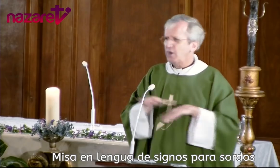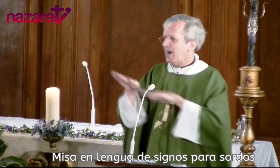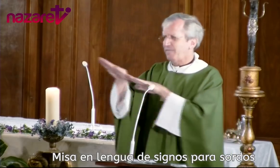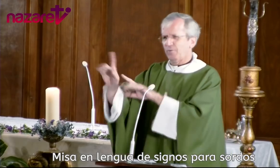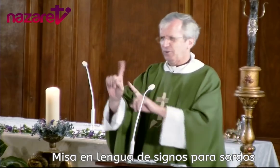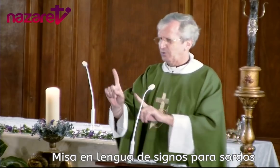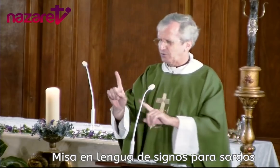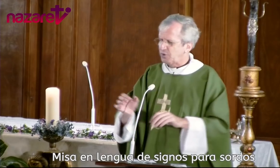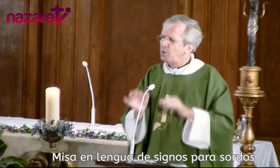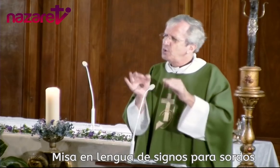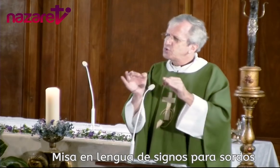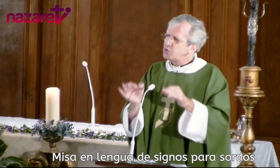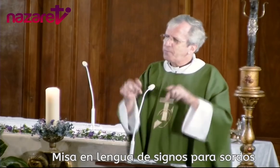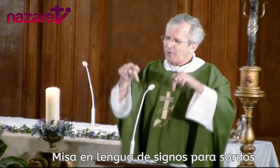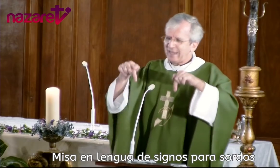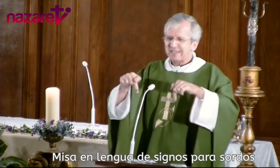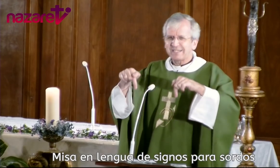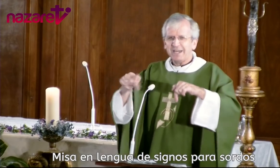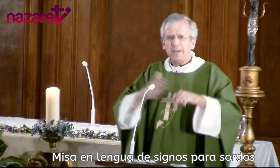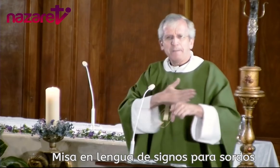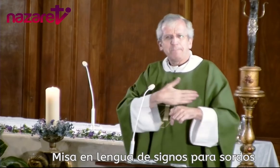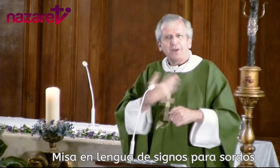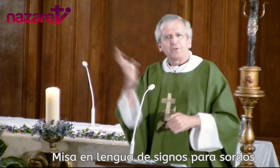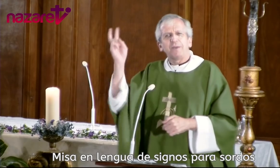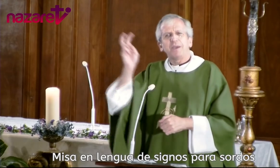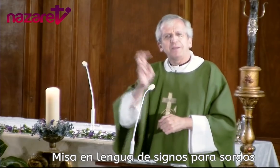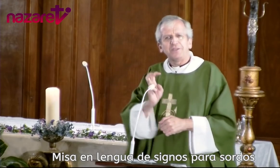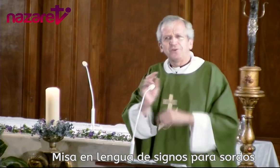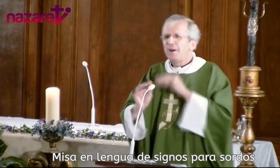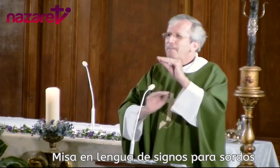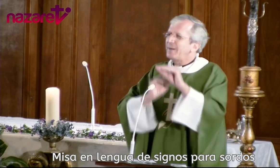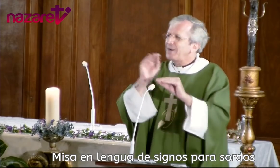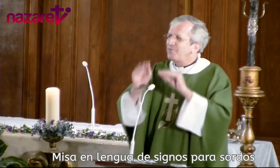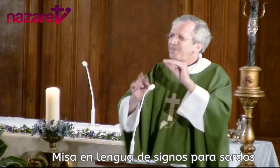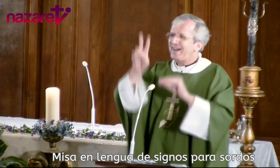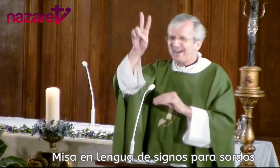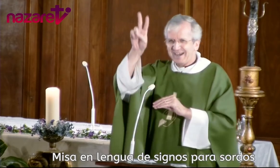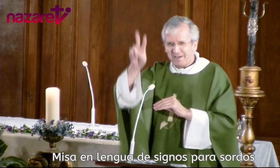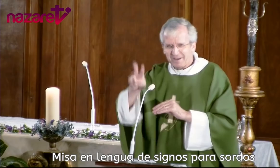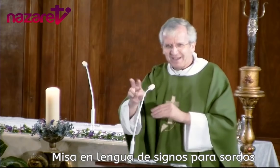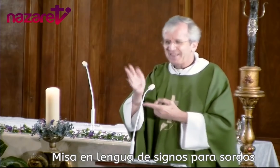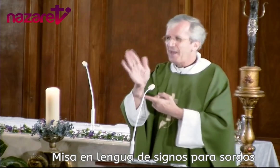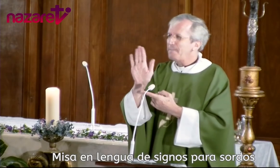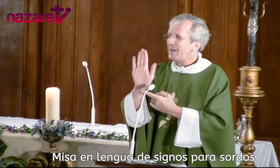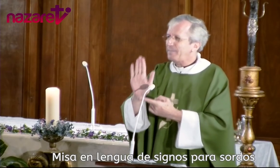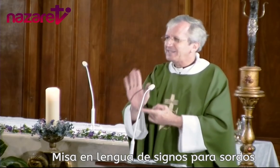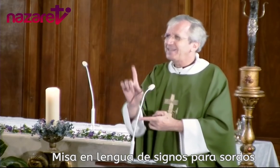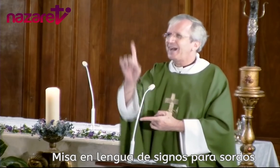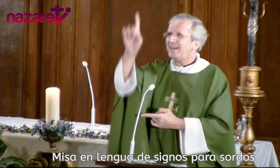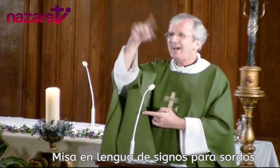a favor de otros, sino supo estar para lo que había venido, para anunciar la verdad, para presentar